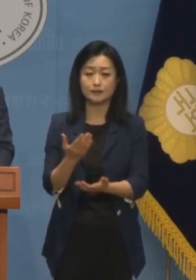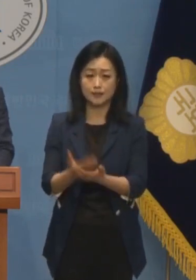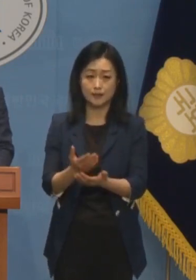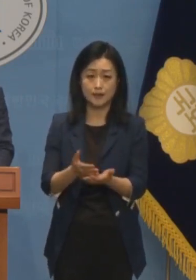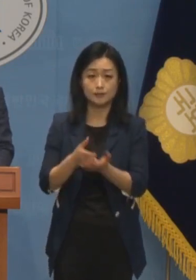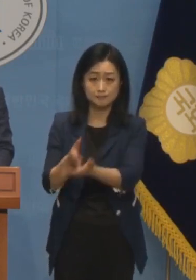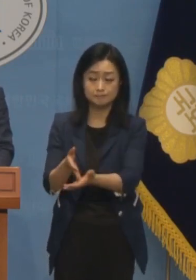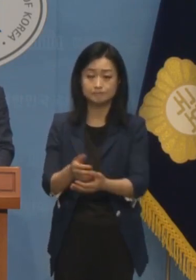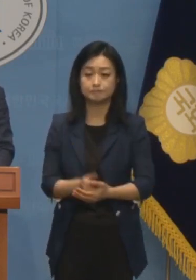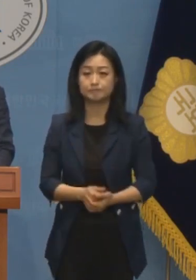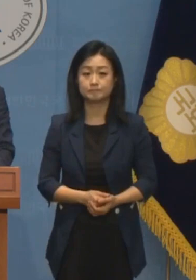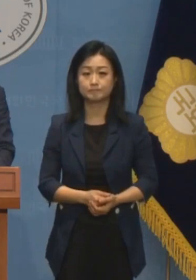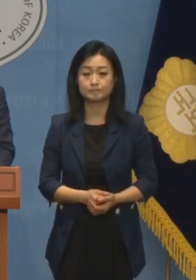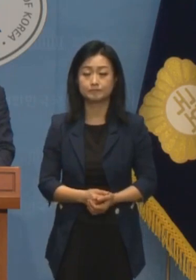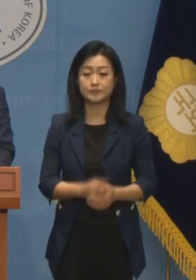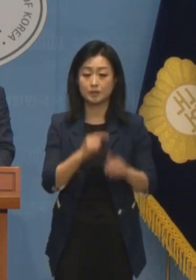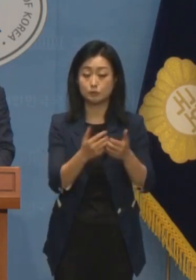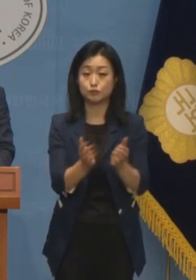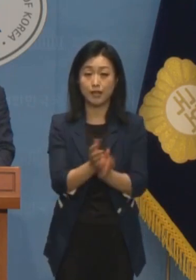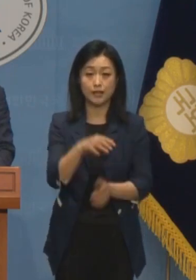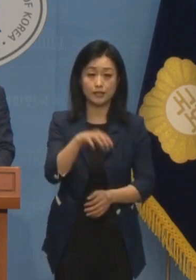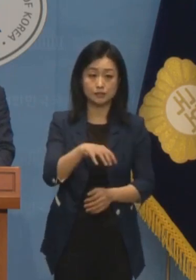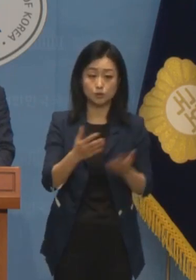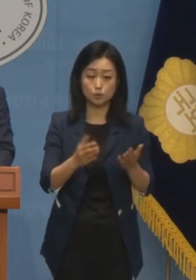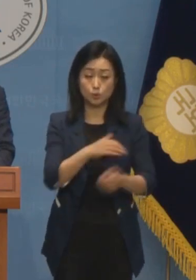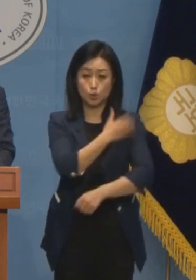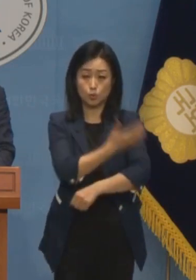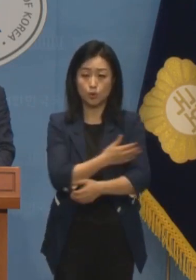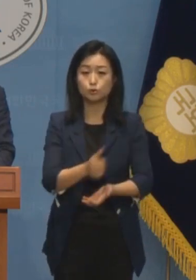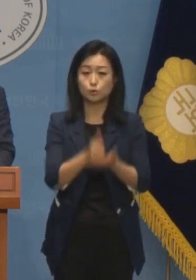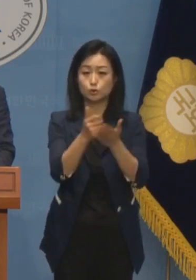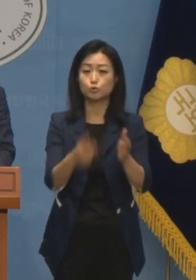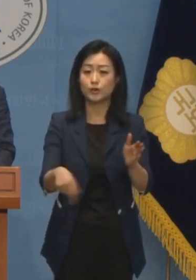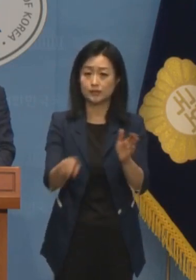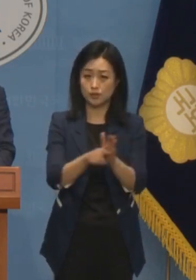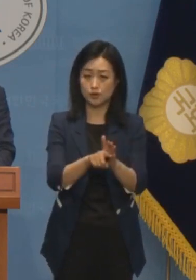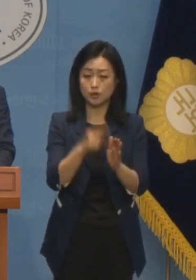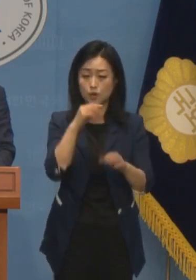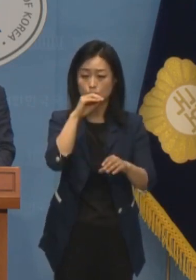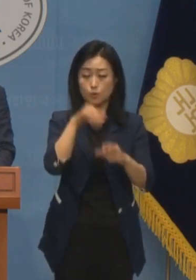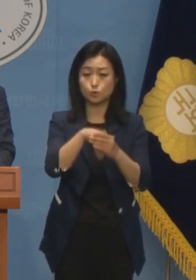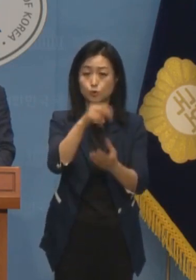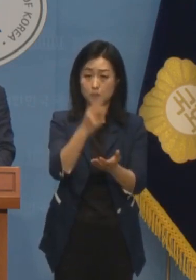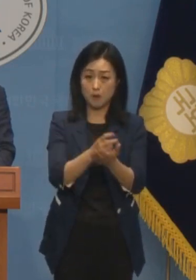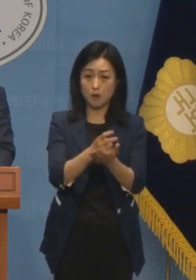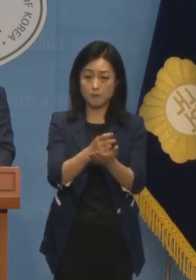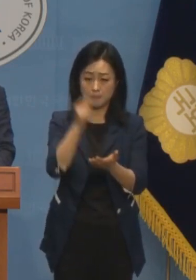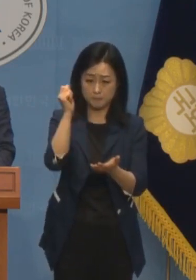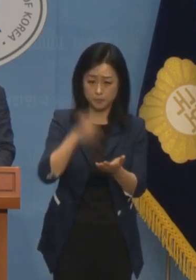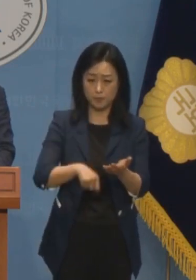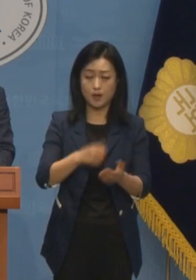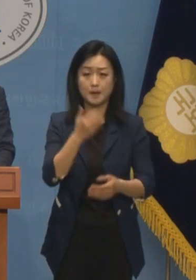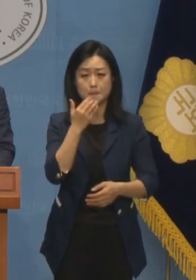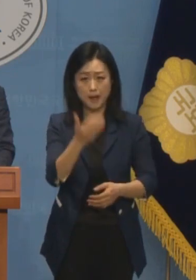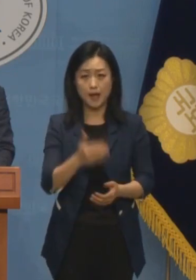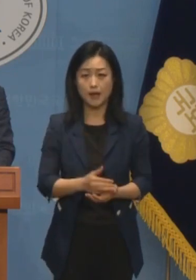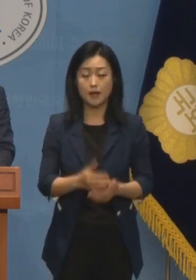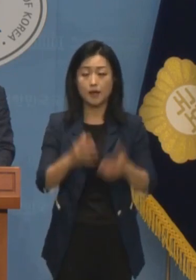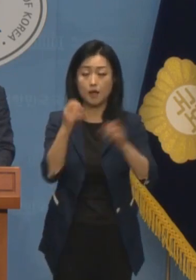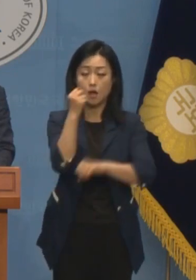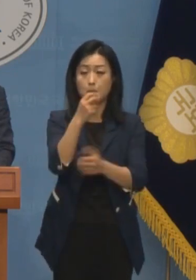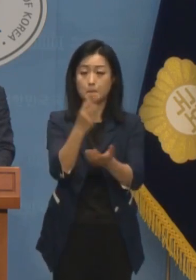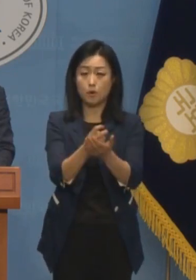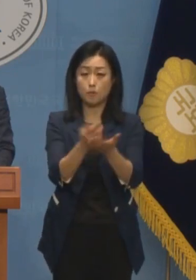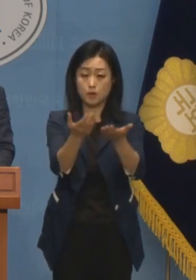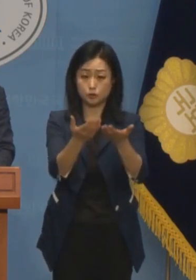바랍니다. 민주당은 노동권 존중을 위해 노란봉투법을 반드시 관철시키고 헌법이